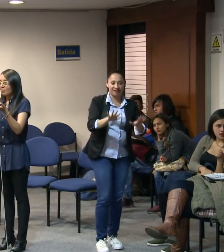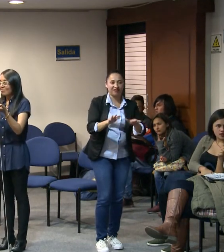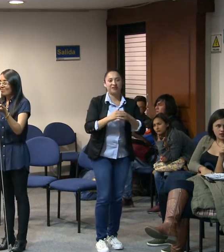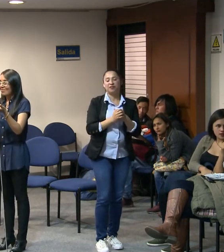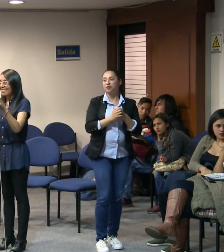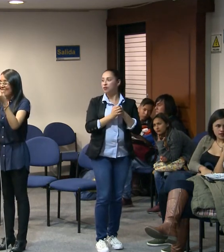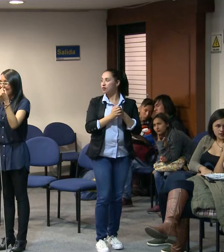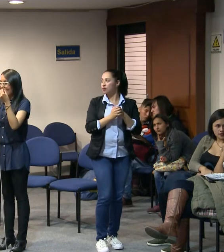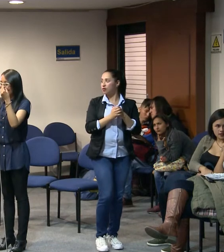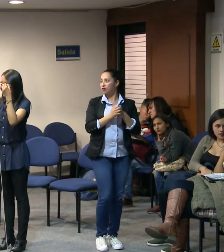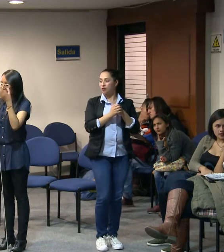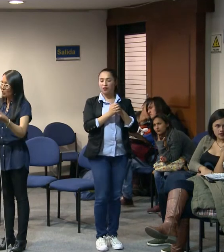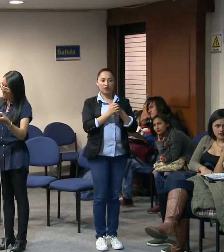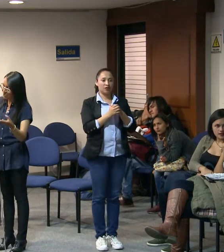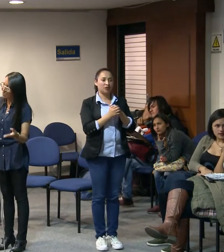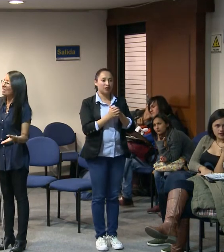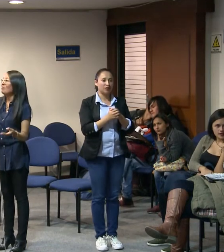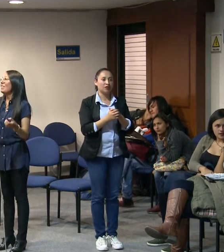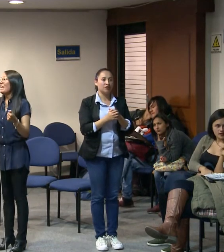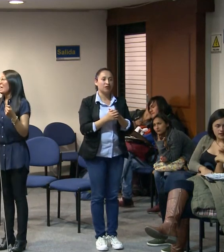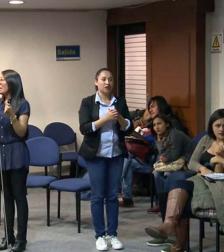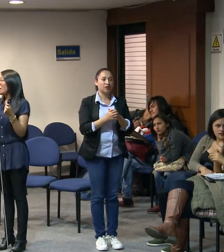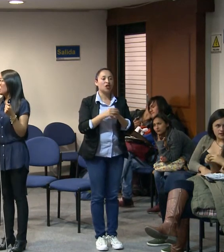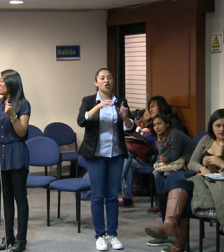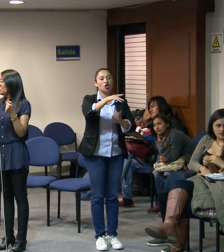tienen en su diario vivir.